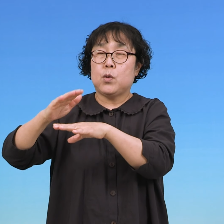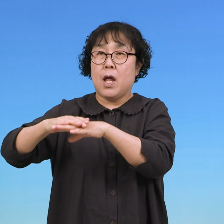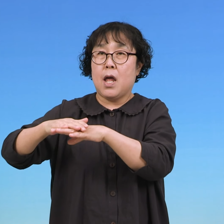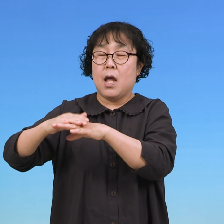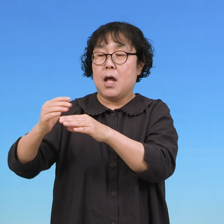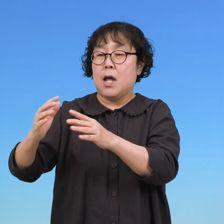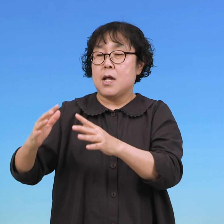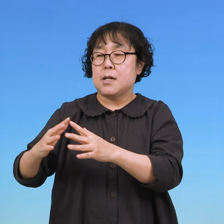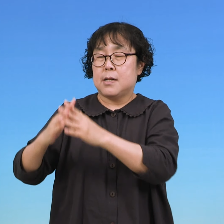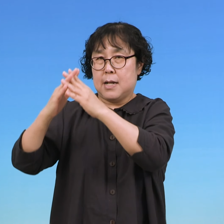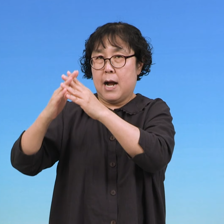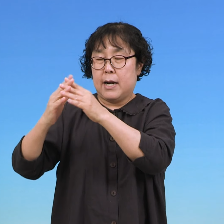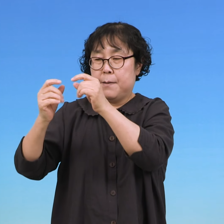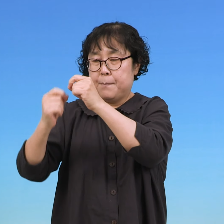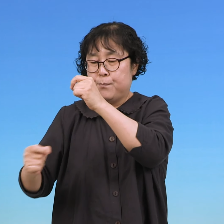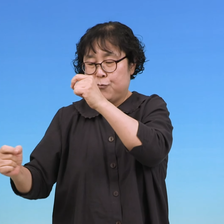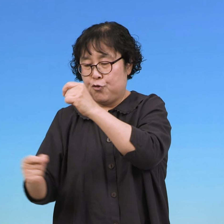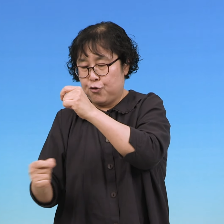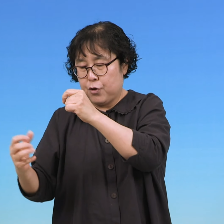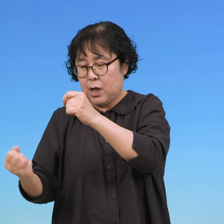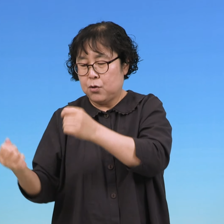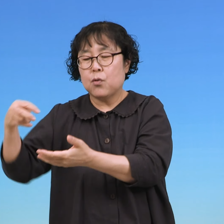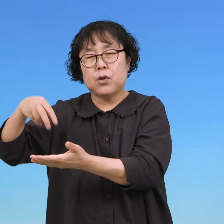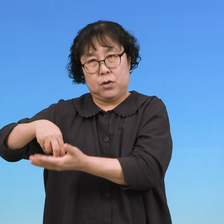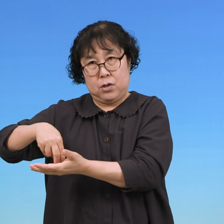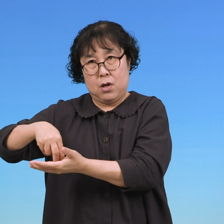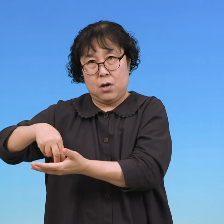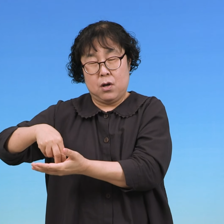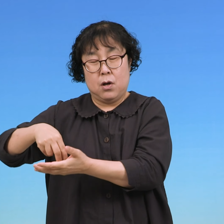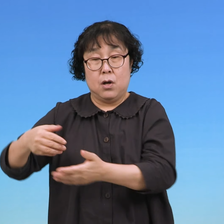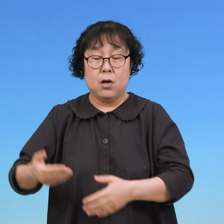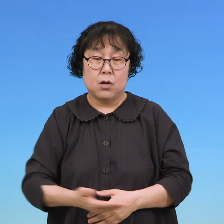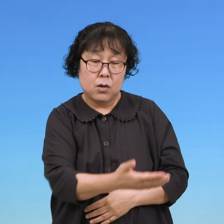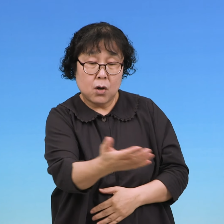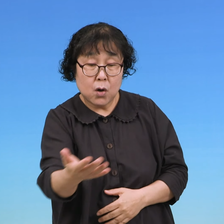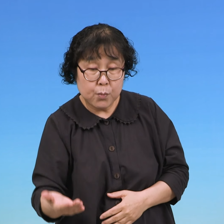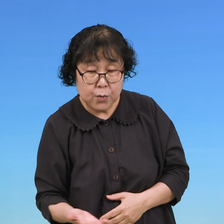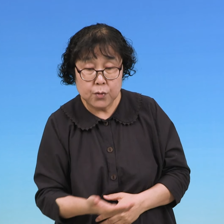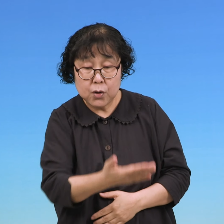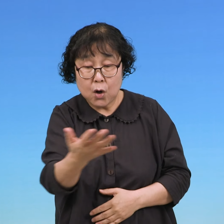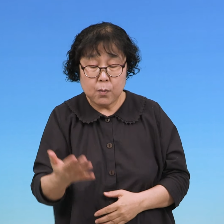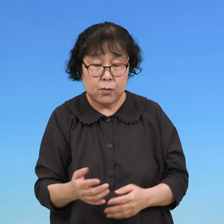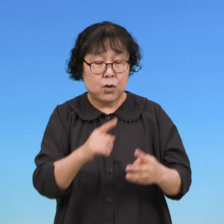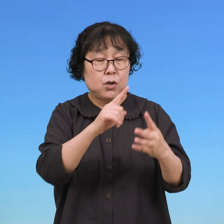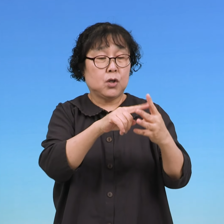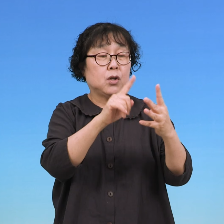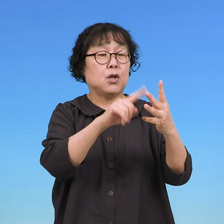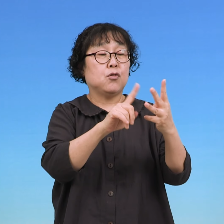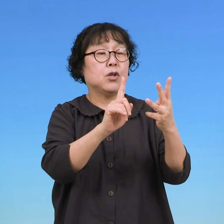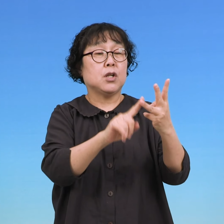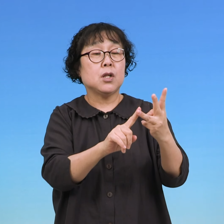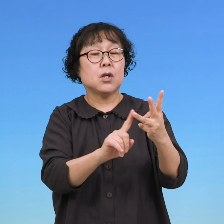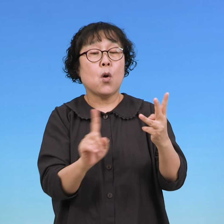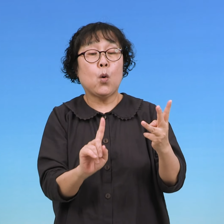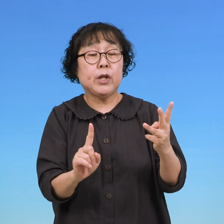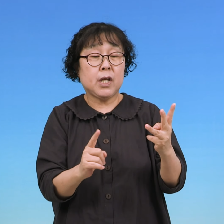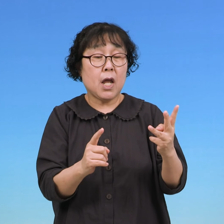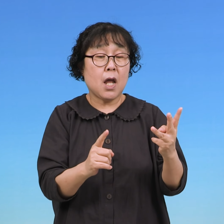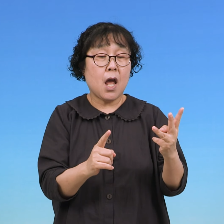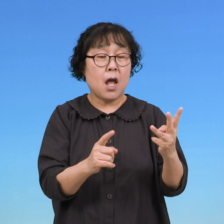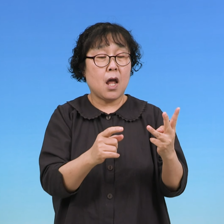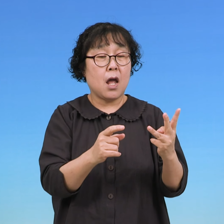사랑하는 성도 여러분 짧게 자기를 한번 돌아보세요. 여러분 첫째에 해당됩니까? 둘째에 해당됩니까?